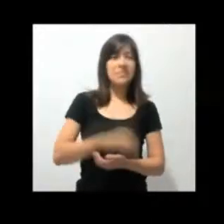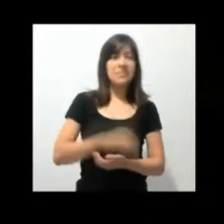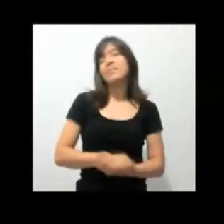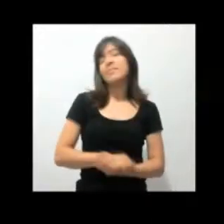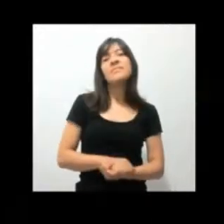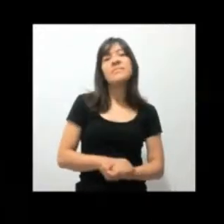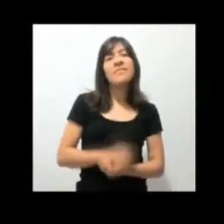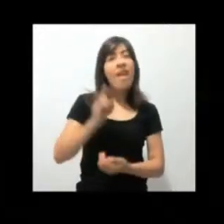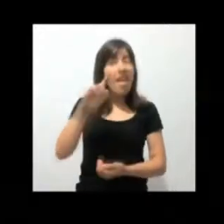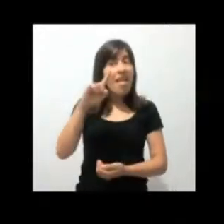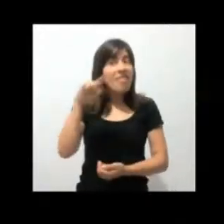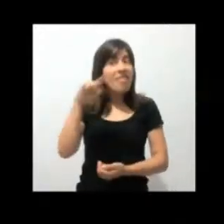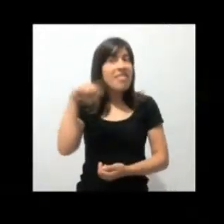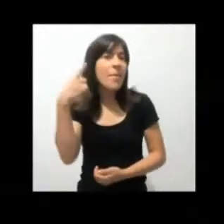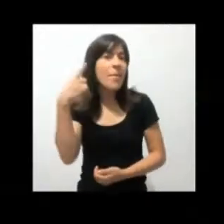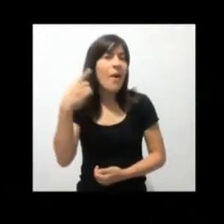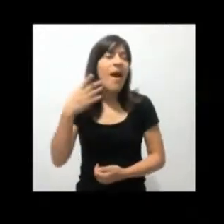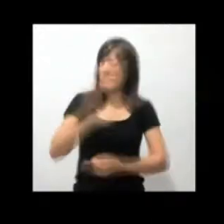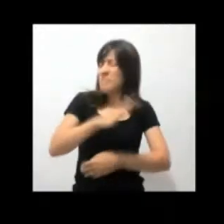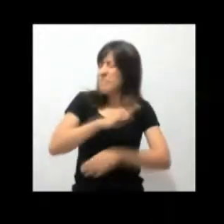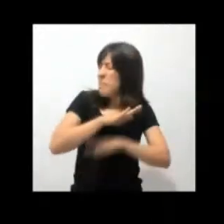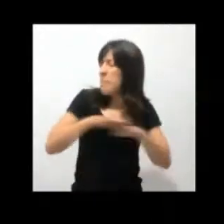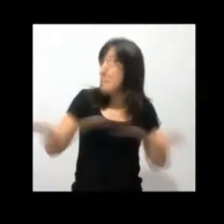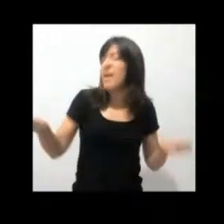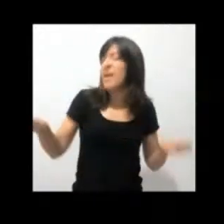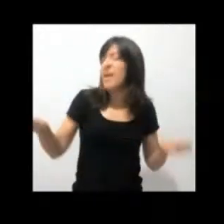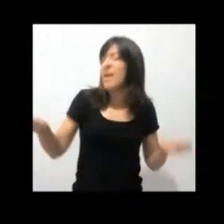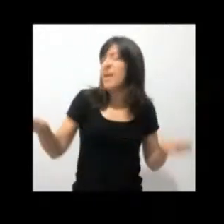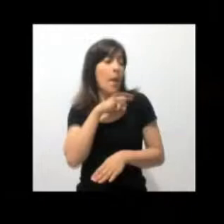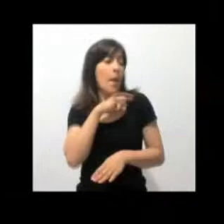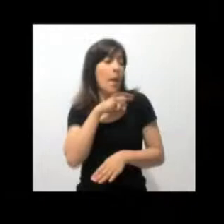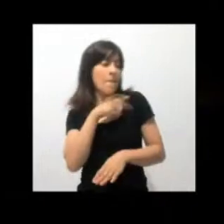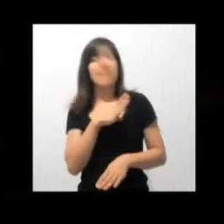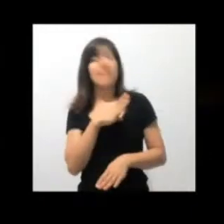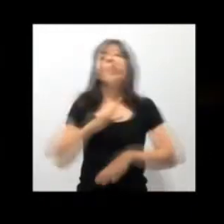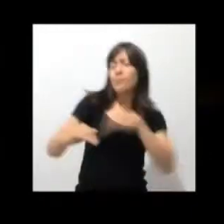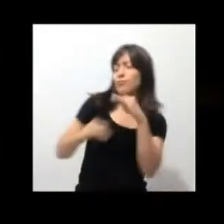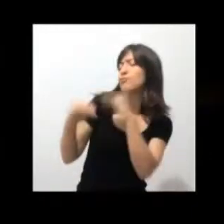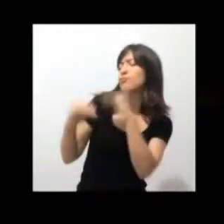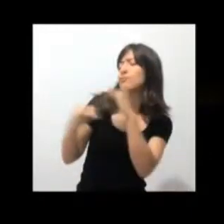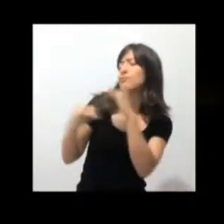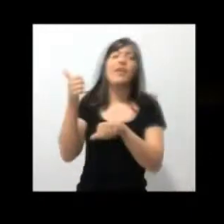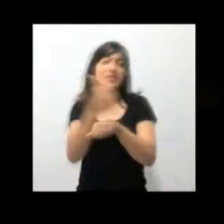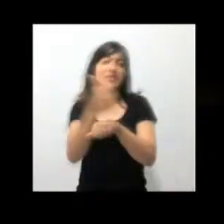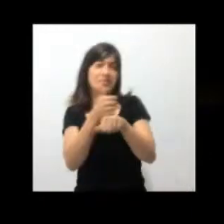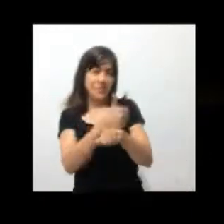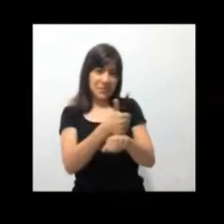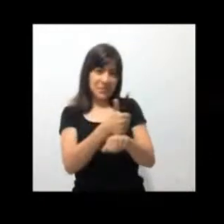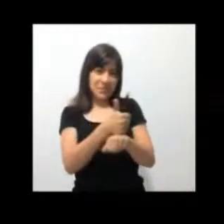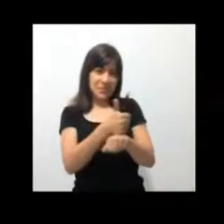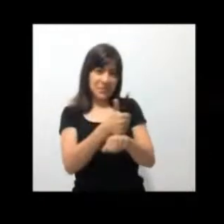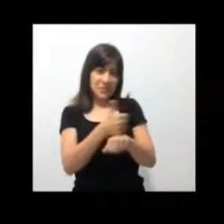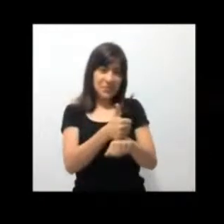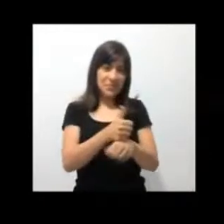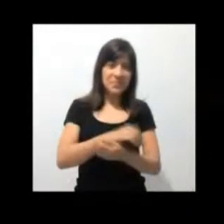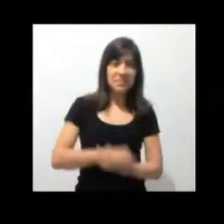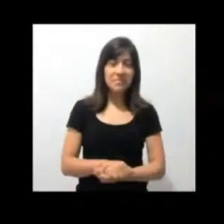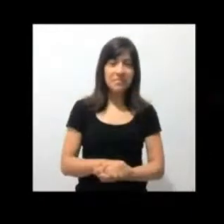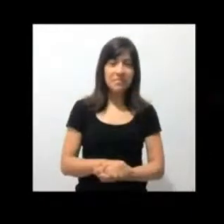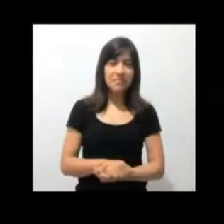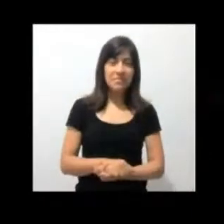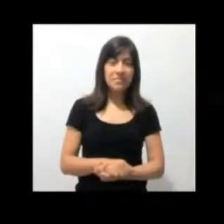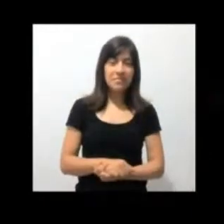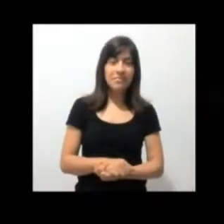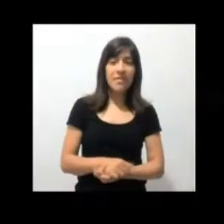de então, eu perdi o medo de ser quem eu era e me desenvolvi profissionalmente. Assim como eu,